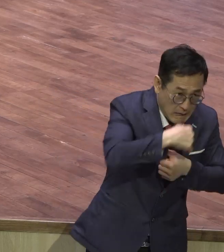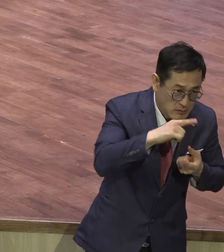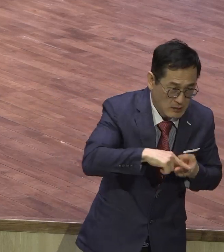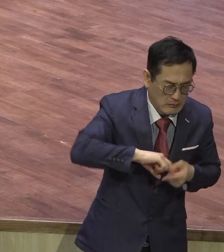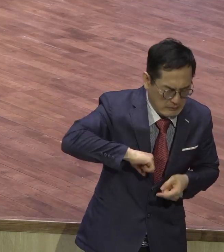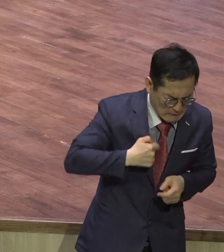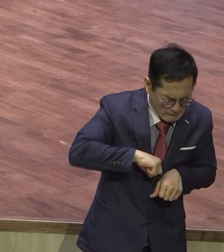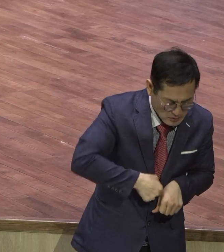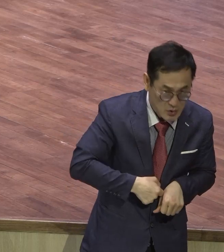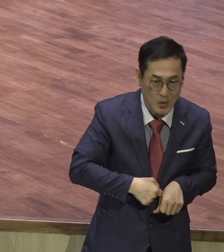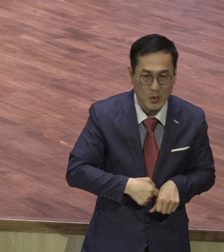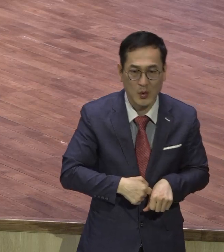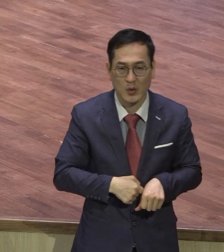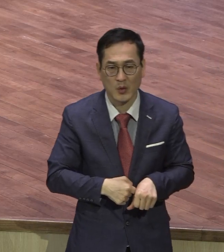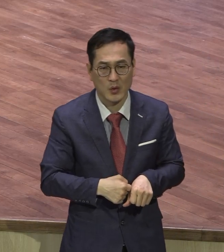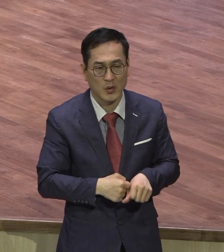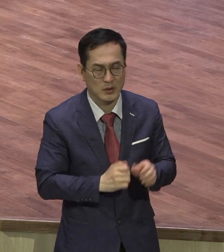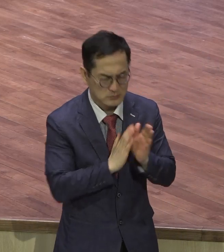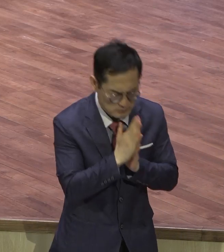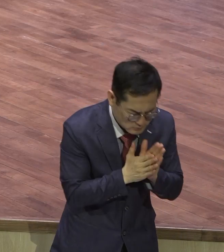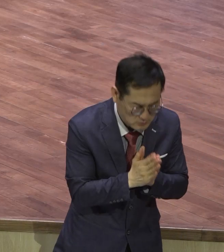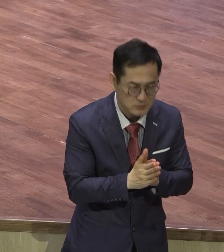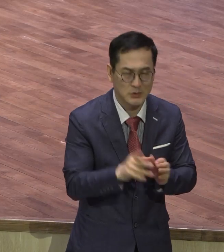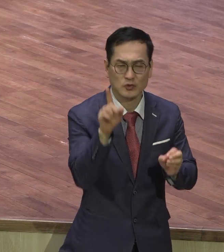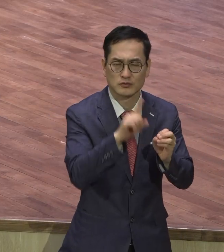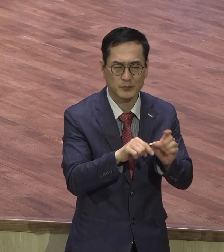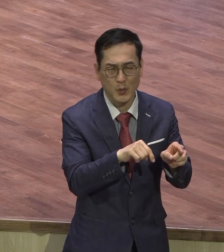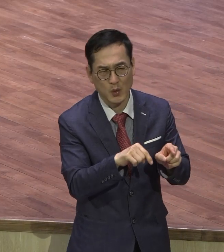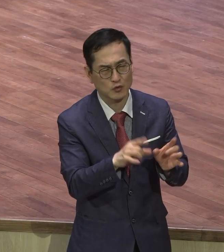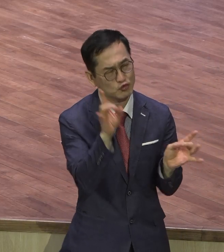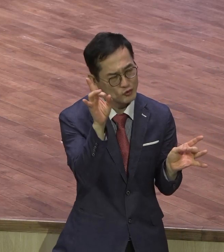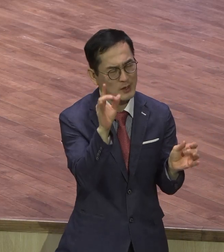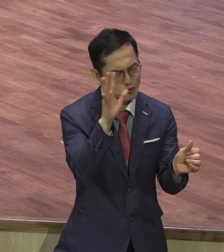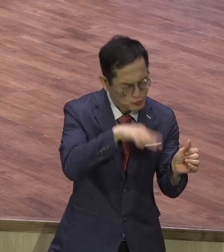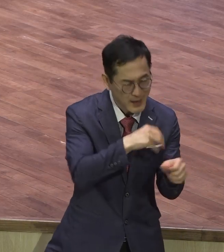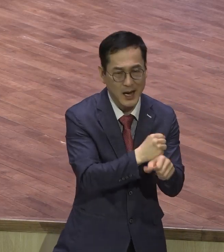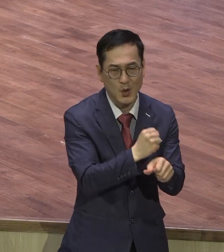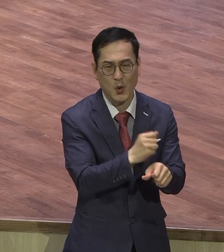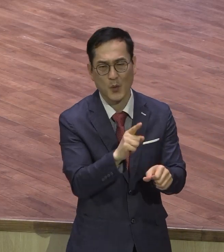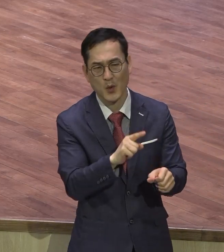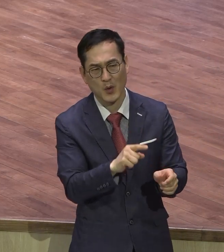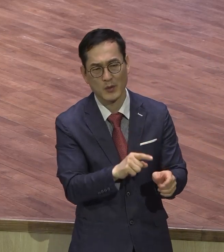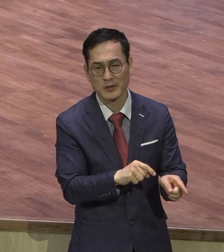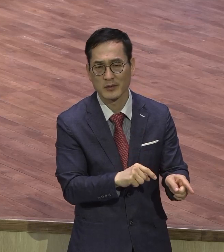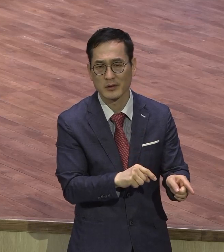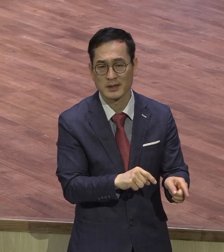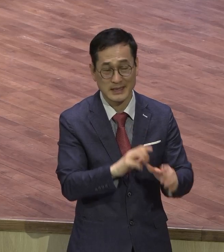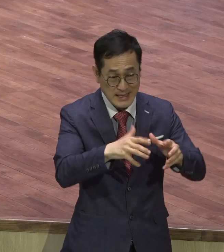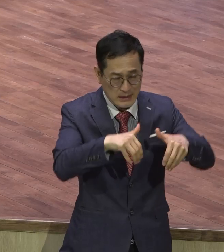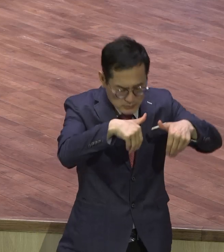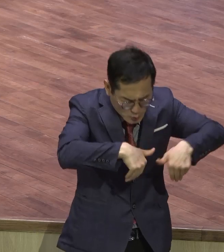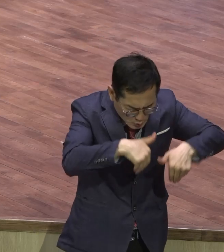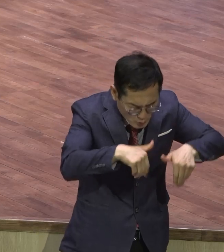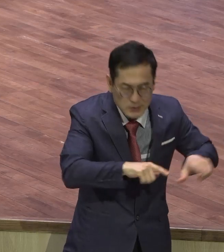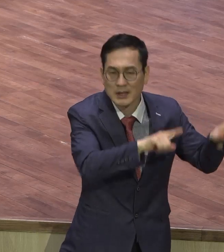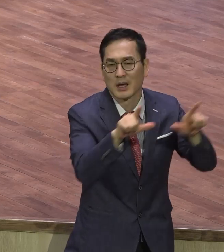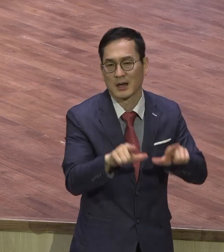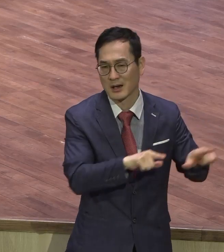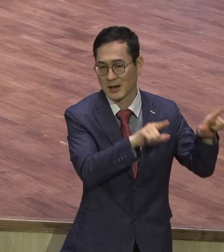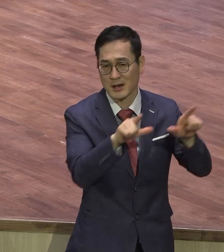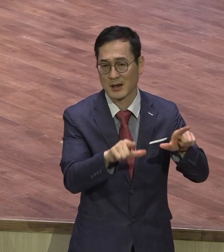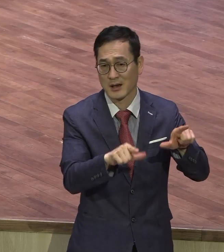겁니다. 제사 지내고 우상 숭배하고 막 대지 앞 머리 앞 절하고 쫙 세상 방법 사는 거예요. 세상 종로로 타면서 살다가 어떻게